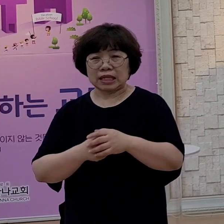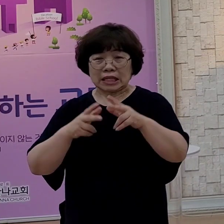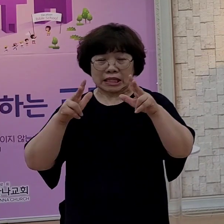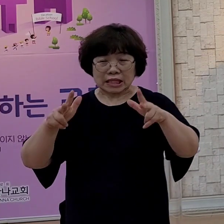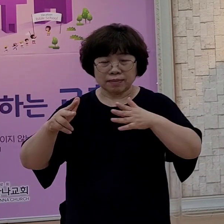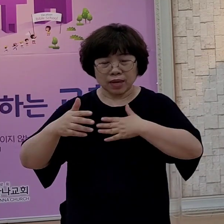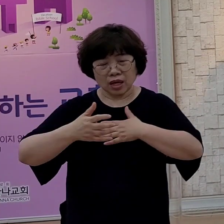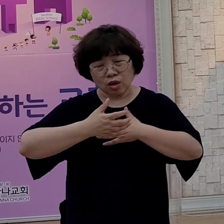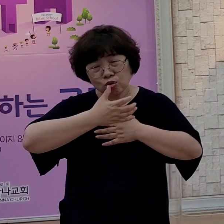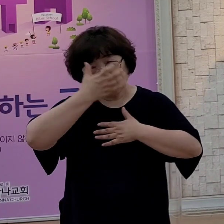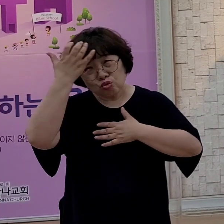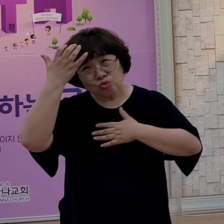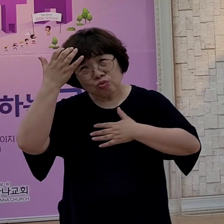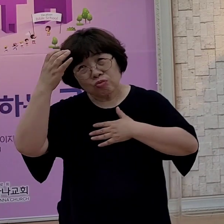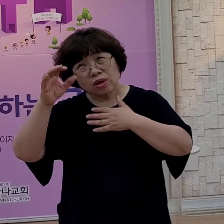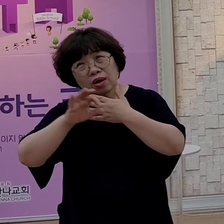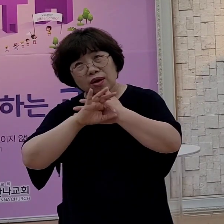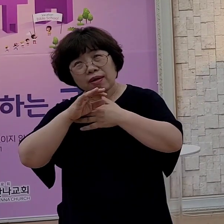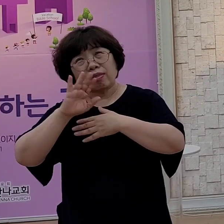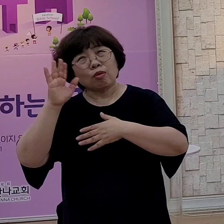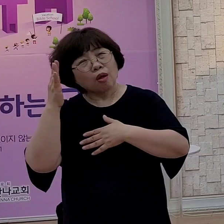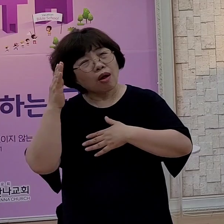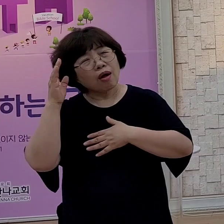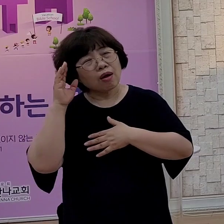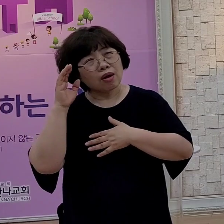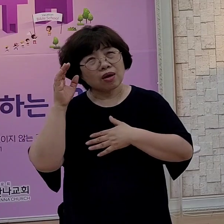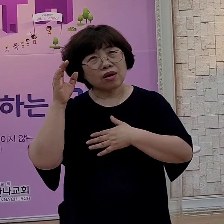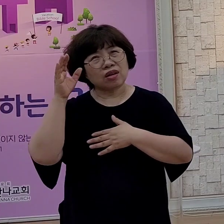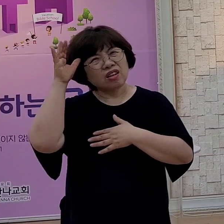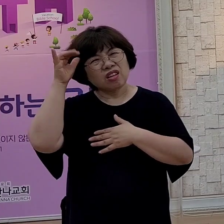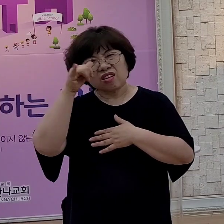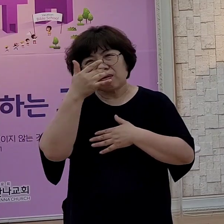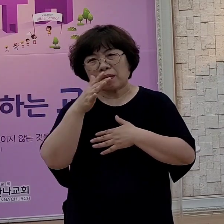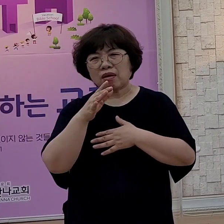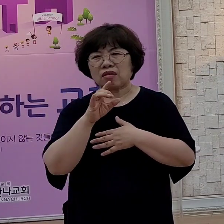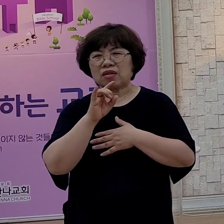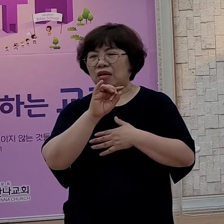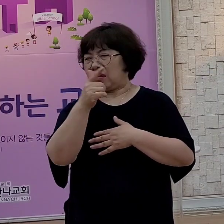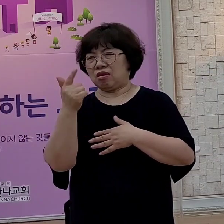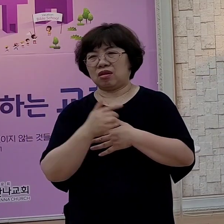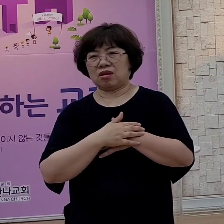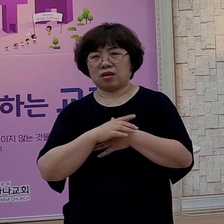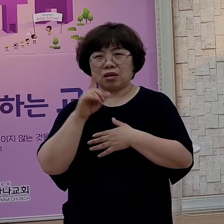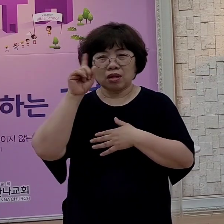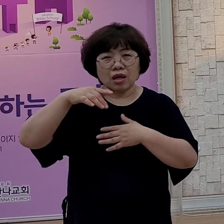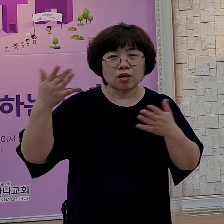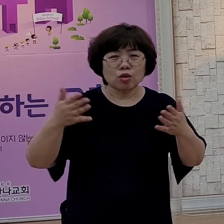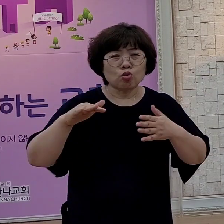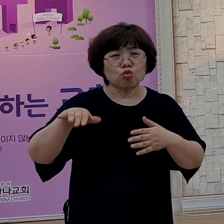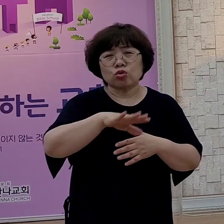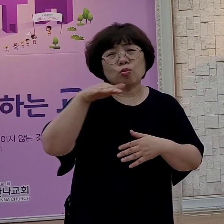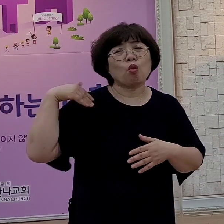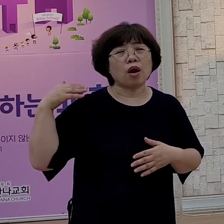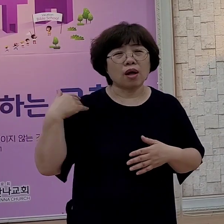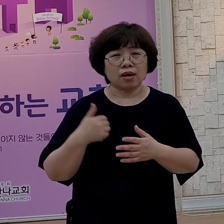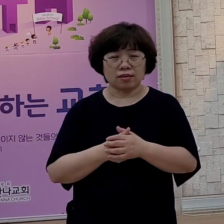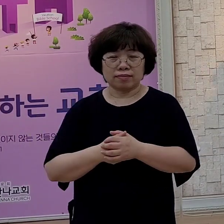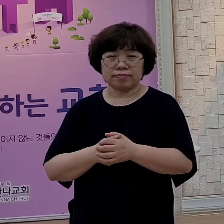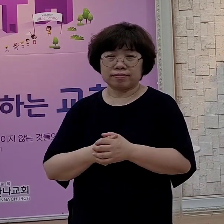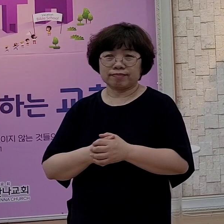지금 내가 꿈꾸고 사는 거, 그렇게 하면 되겠다. 천만의 말씀. 내일 일도 모르는 게 우리 인생이라고요.